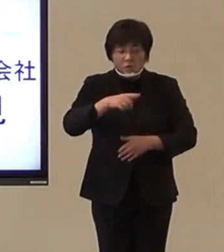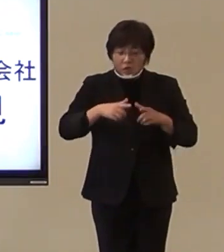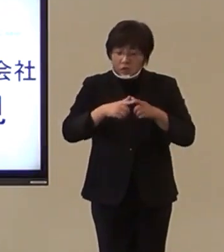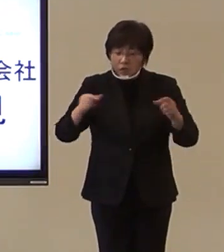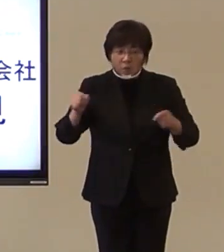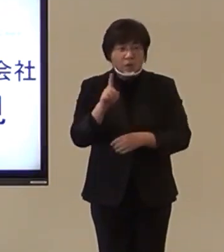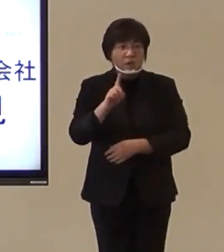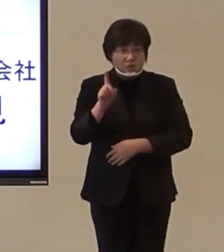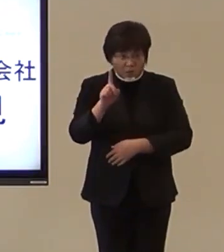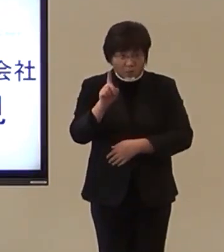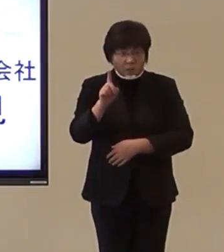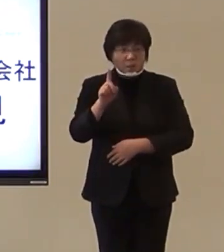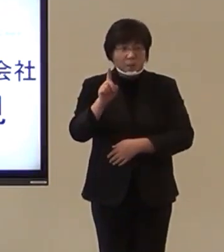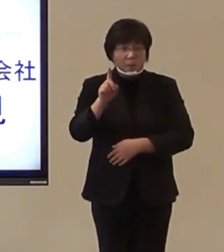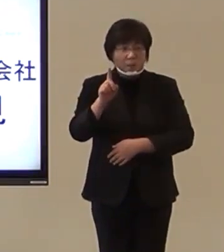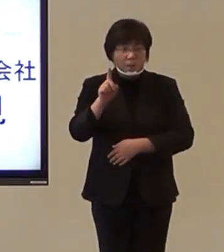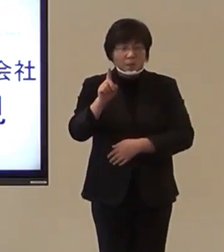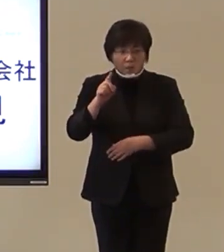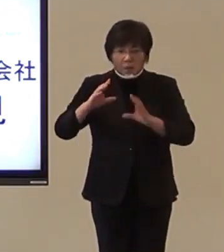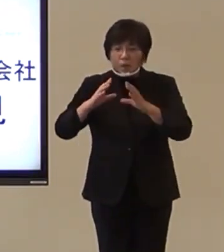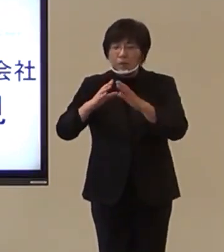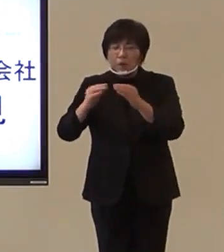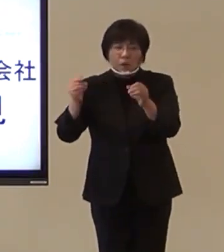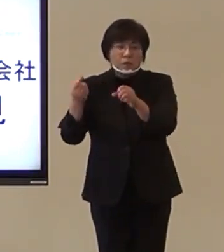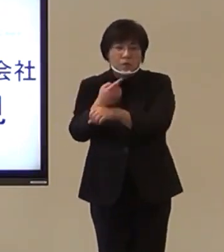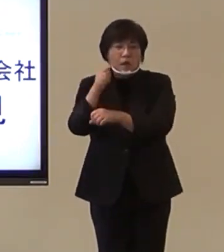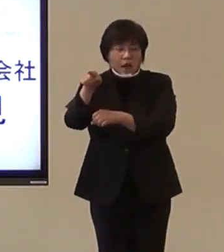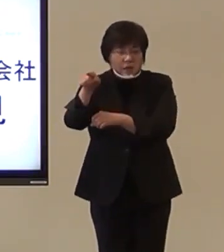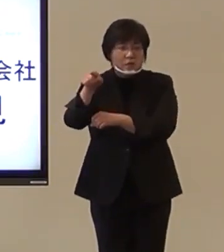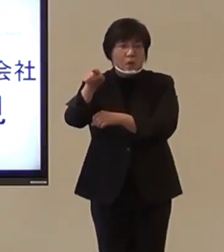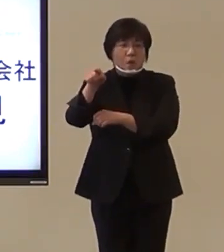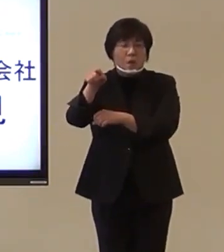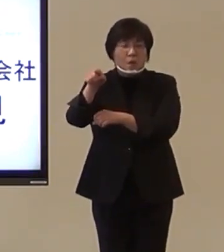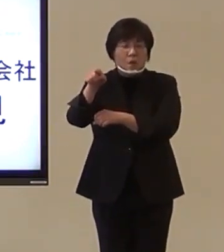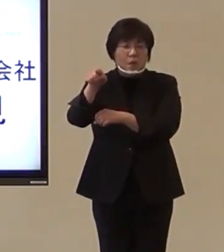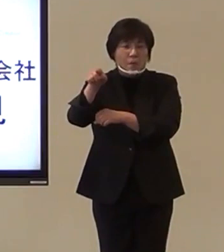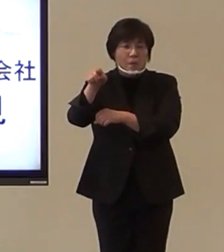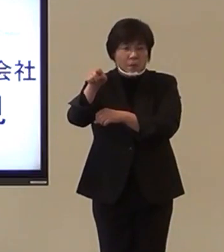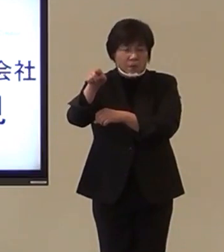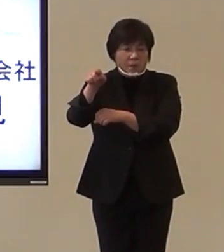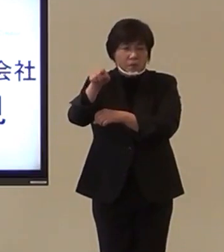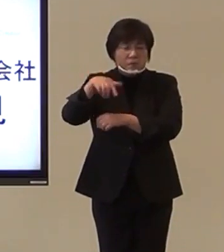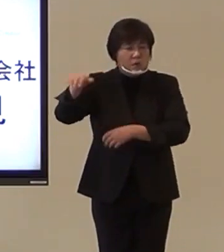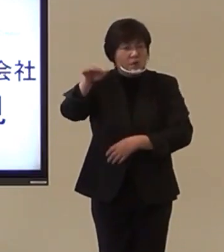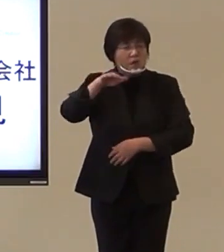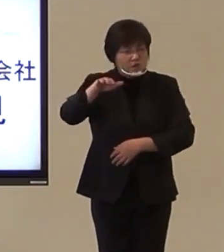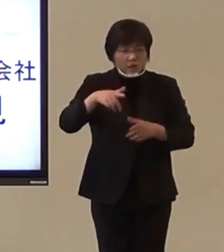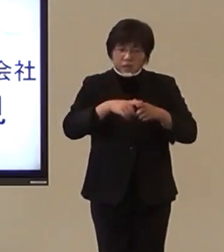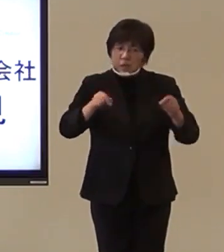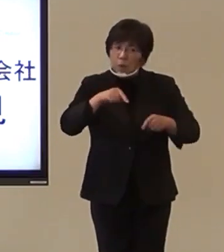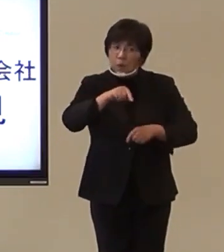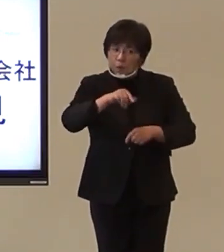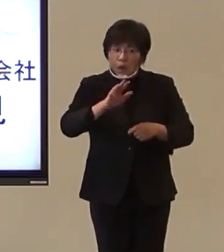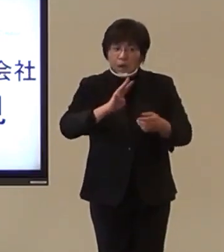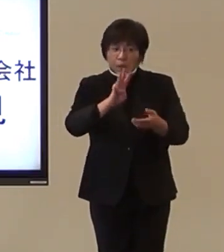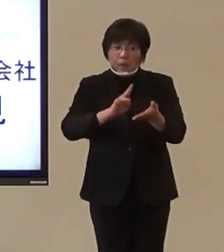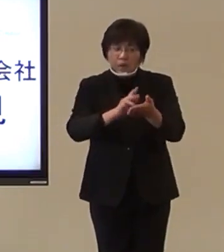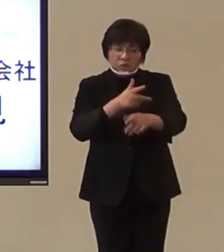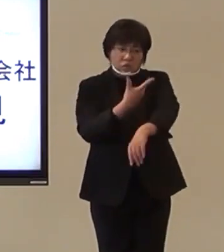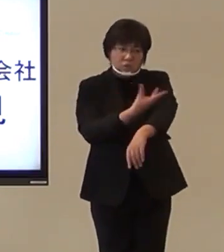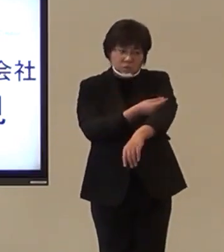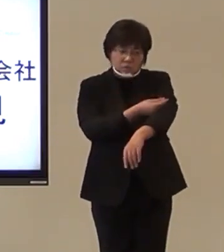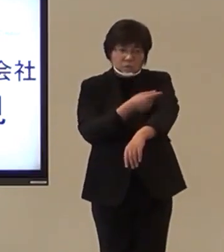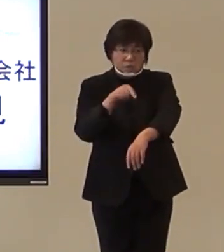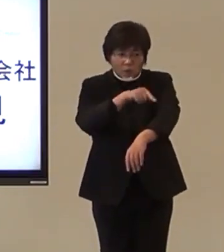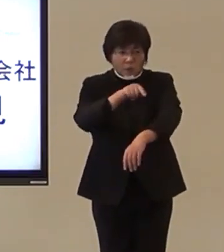ディアは2021年までに日本はワクチンを最終的には全部に打つというところの国